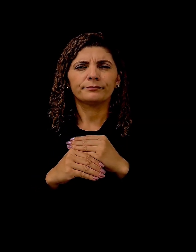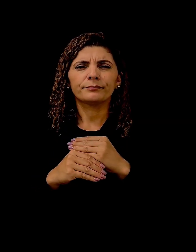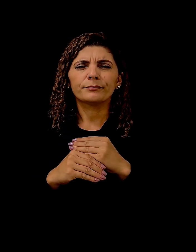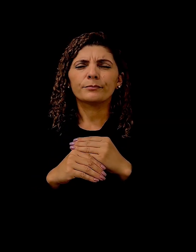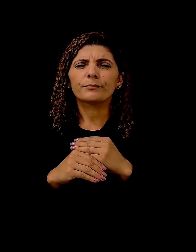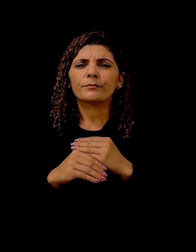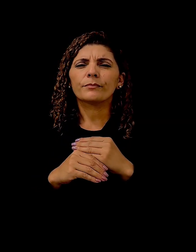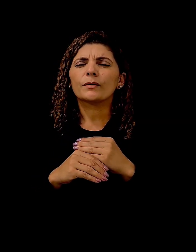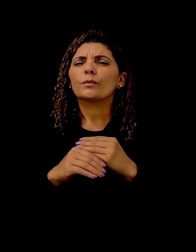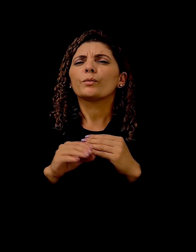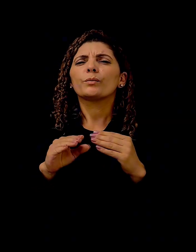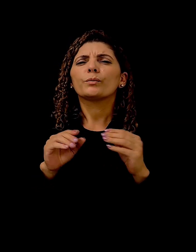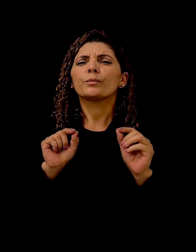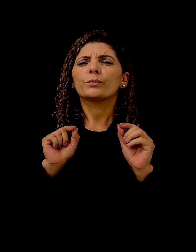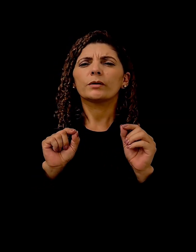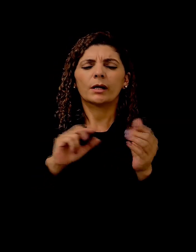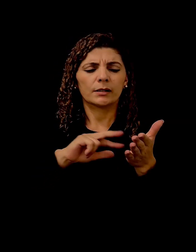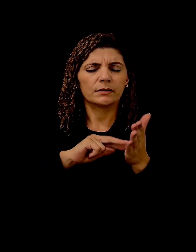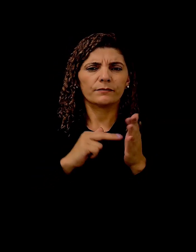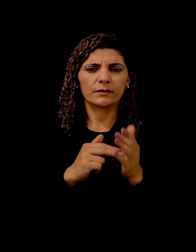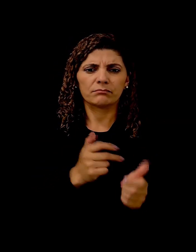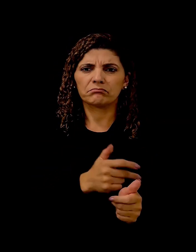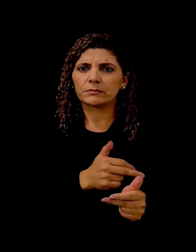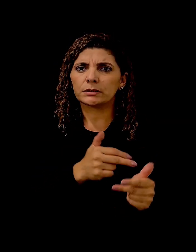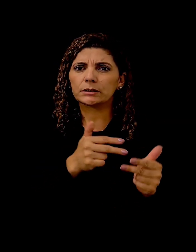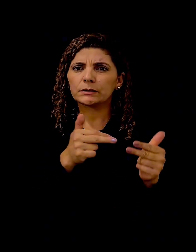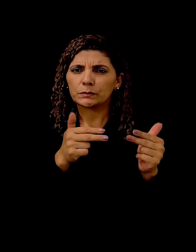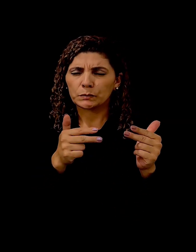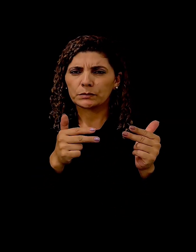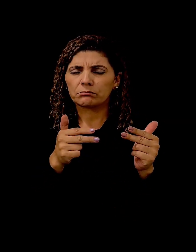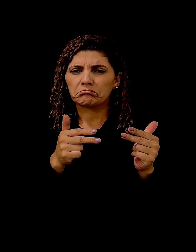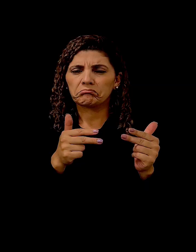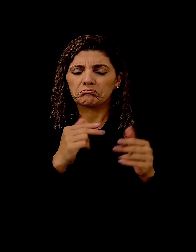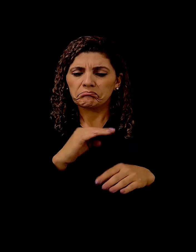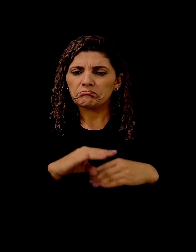essas demais coisas que ele garante?